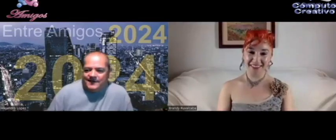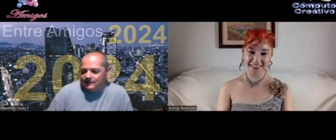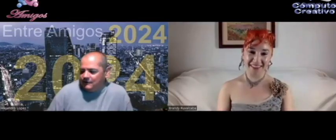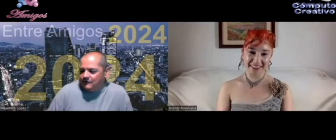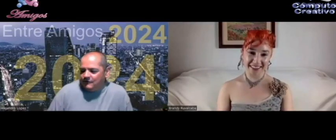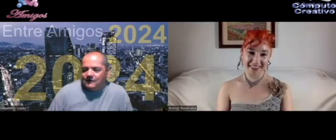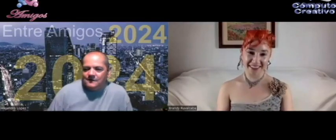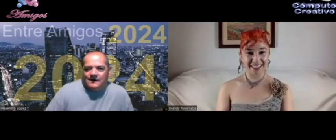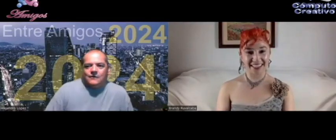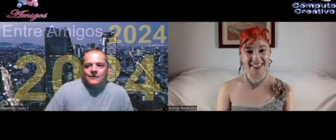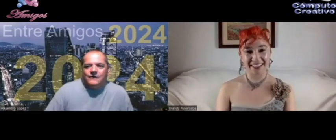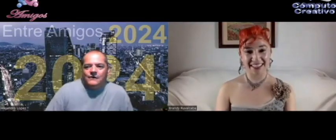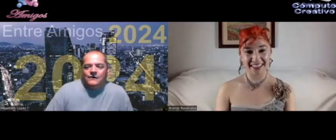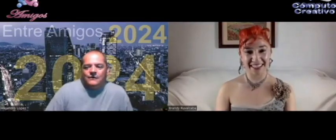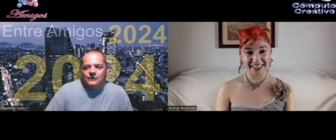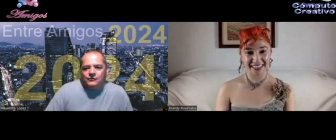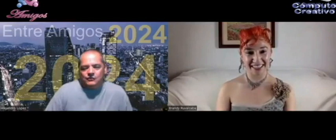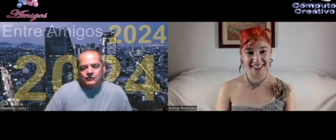estamos viendo